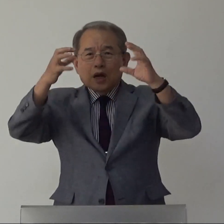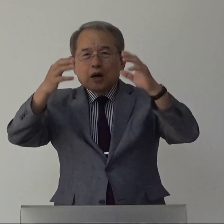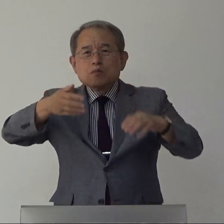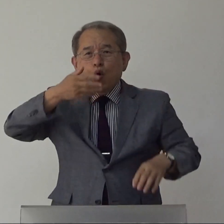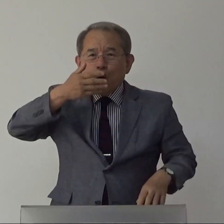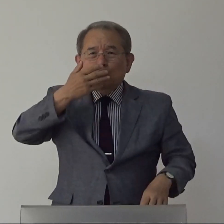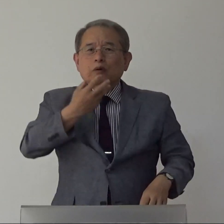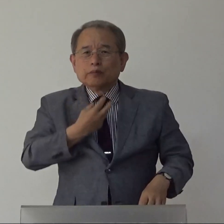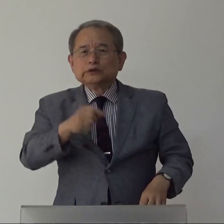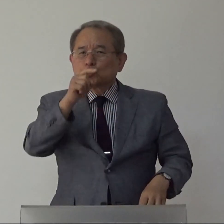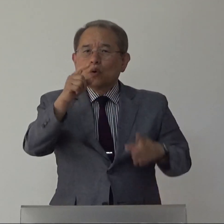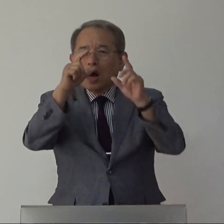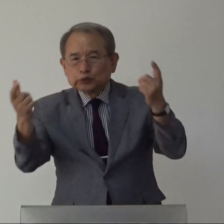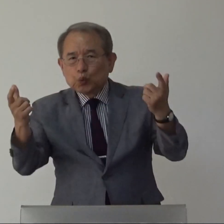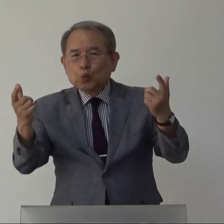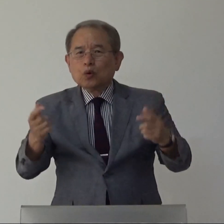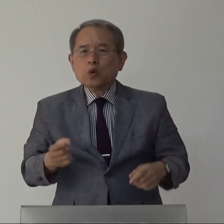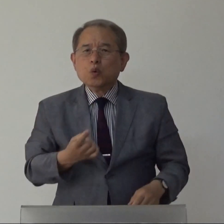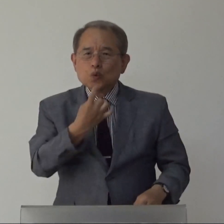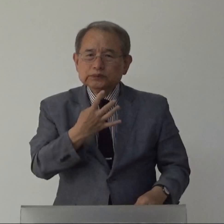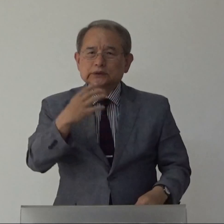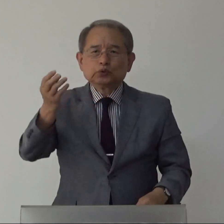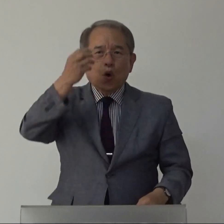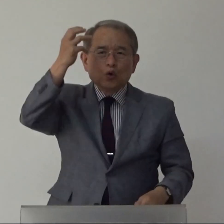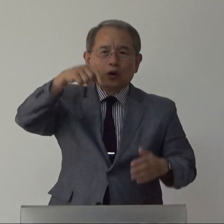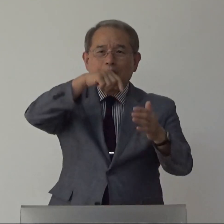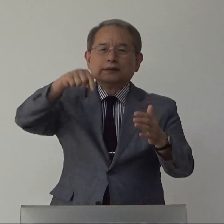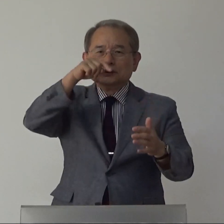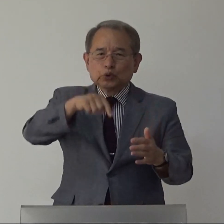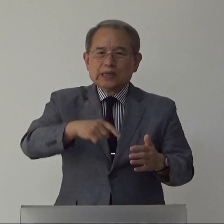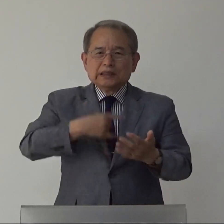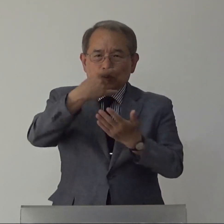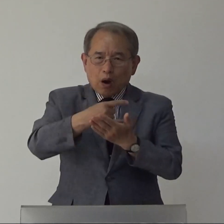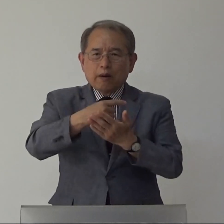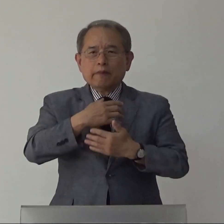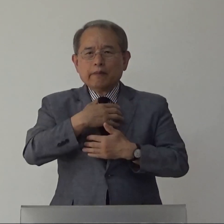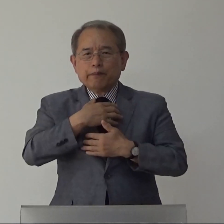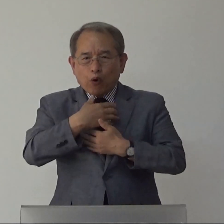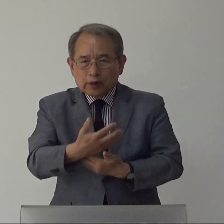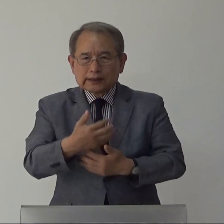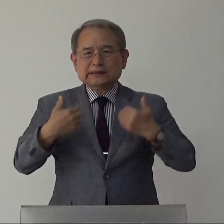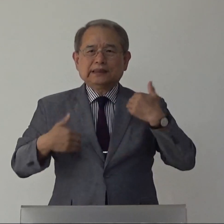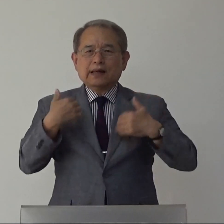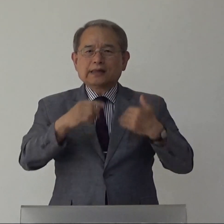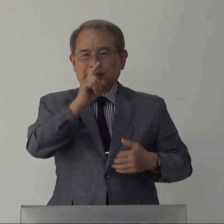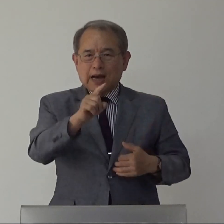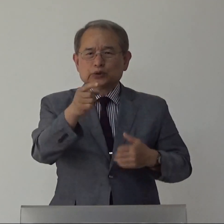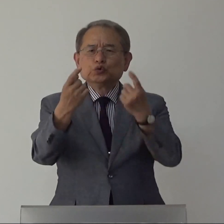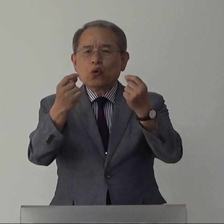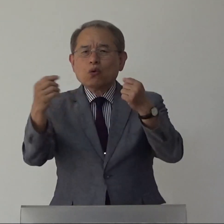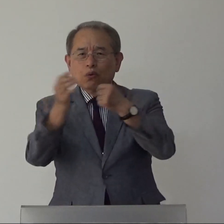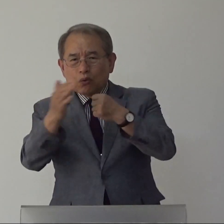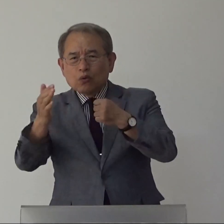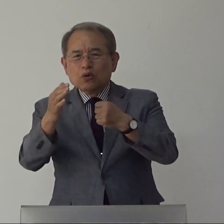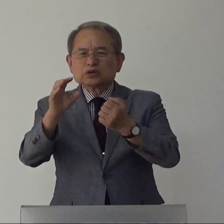로마서 14장 17절부터 18절 말씀을 보면 하나님의 나라는 먹는 것과 마시는 것이